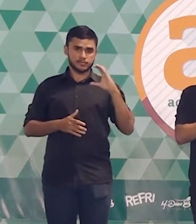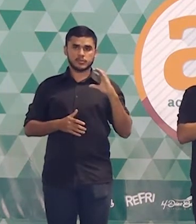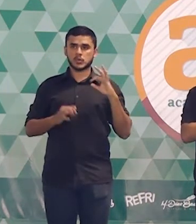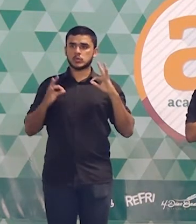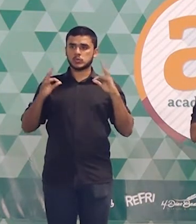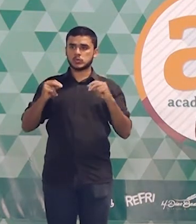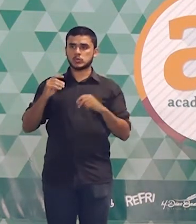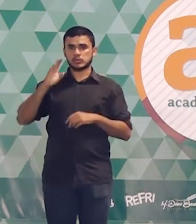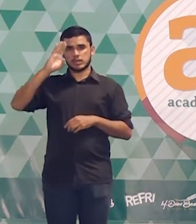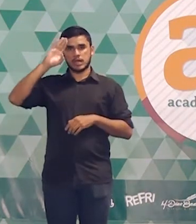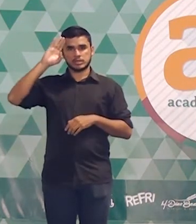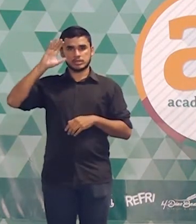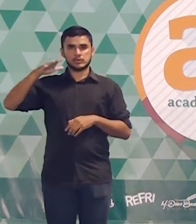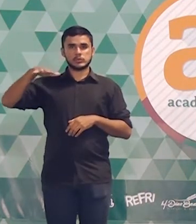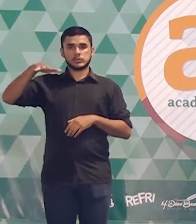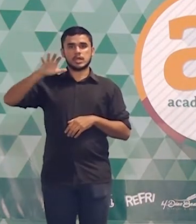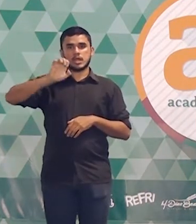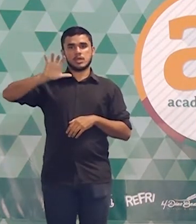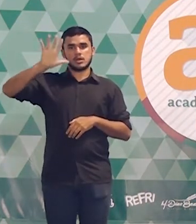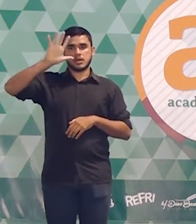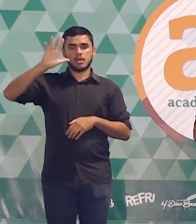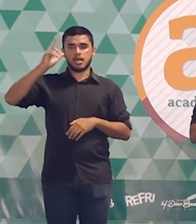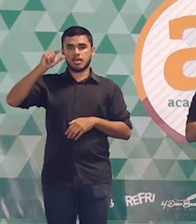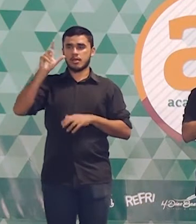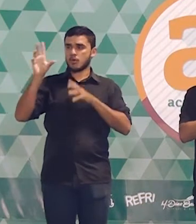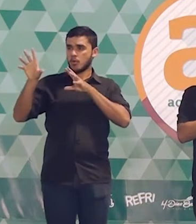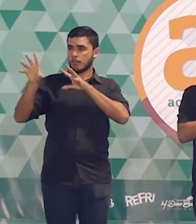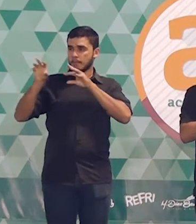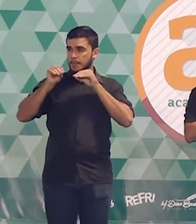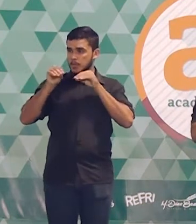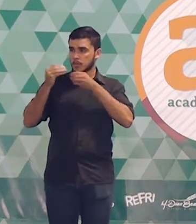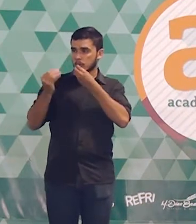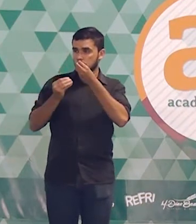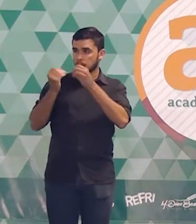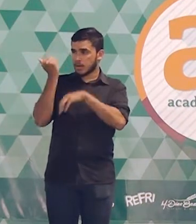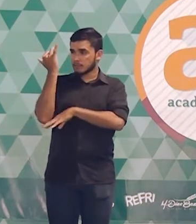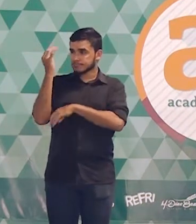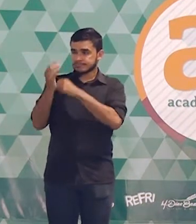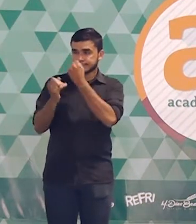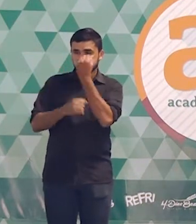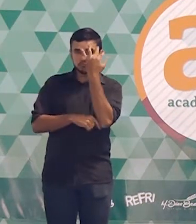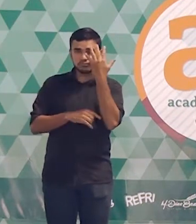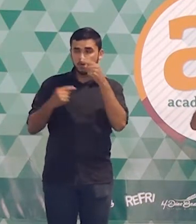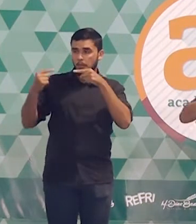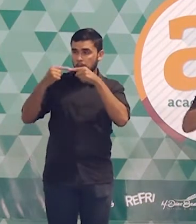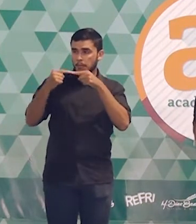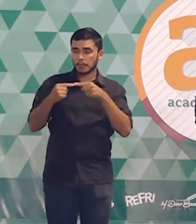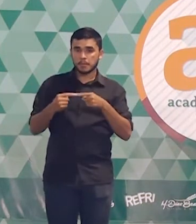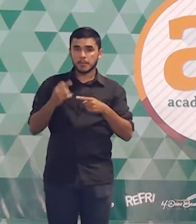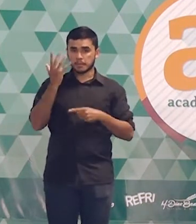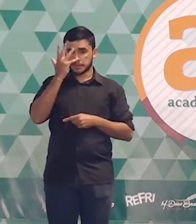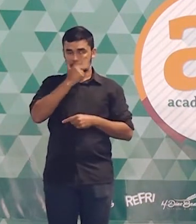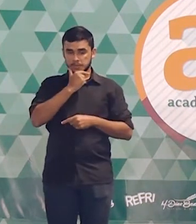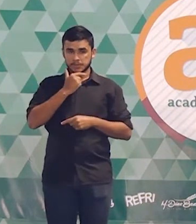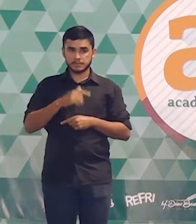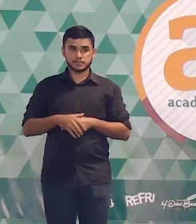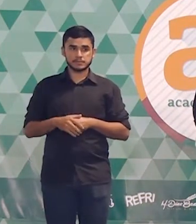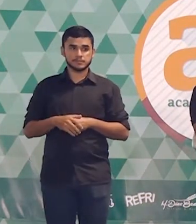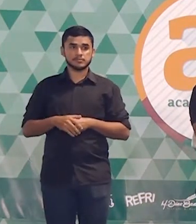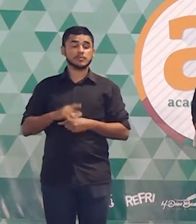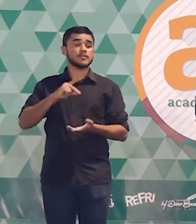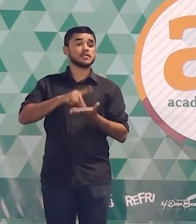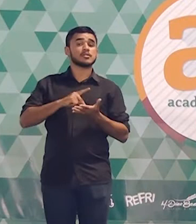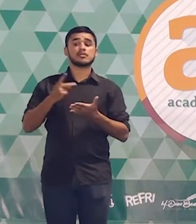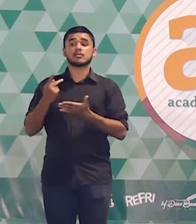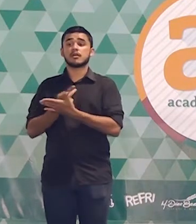acadêmicos europeus para a reprodução da natureza com o máximo de objetividade e beleza. Isso é verdadeiro